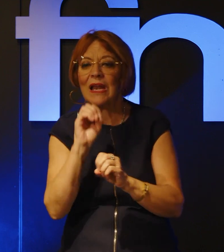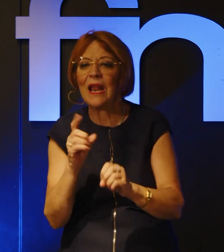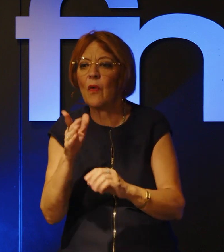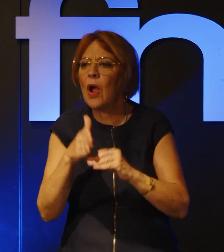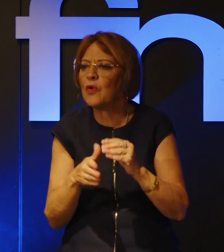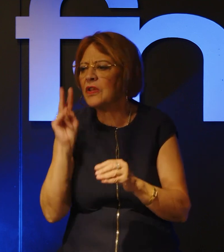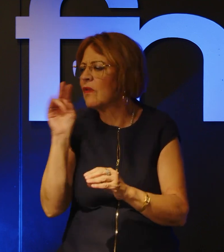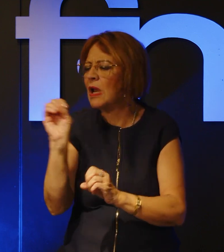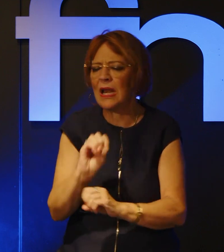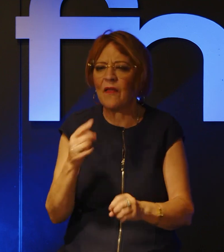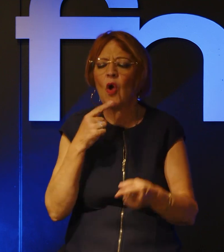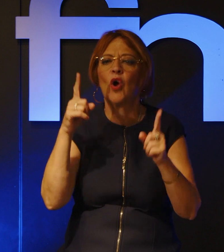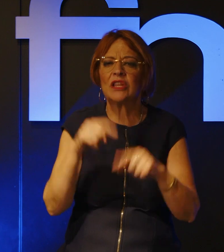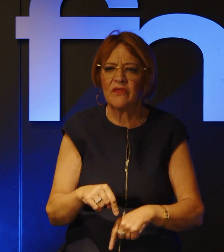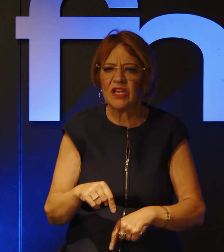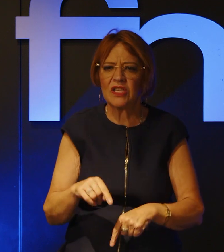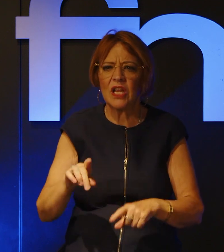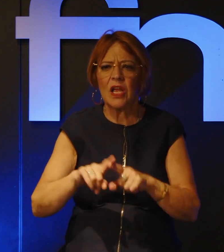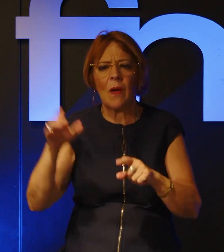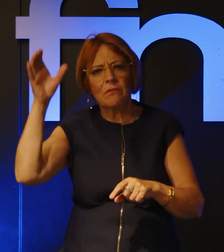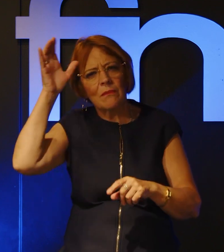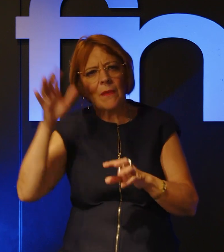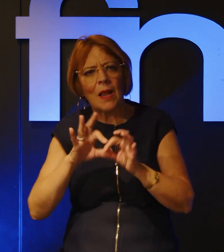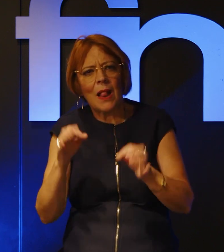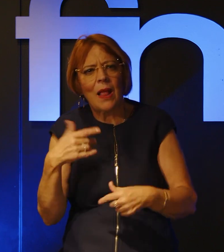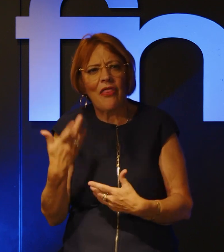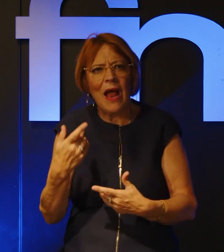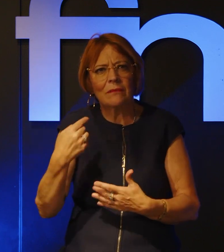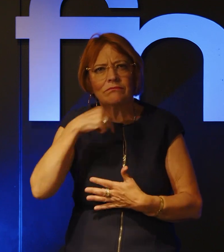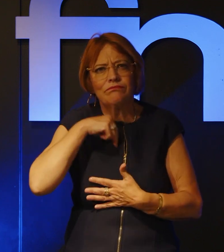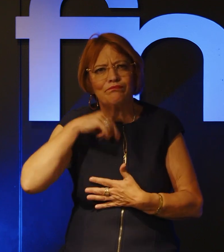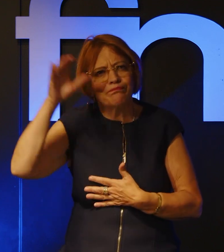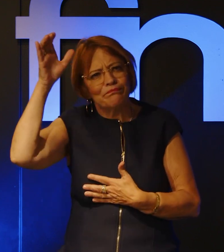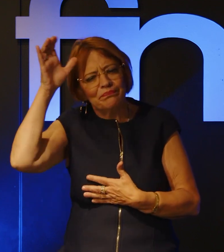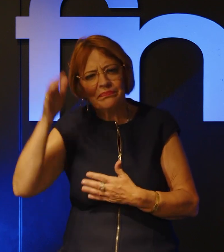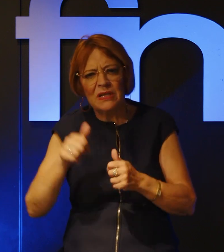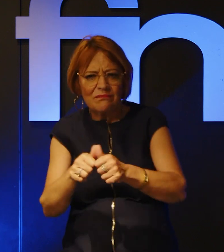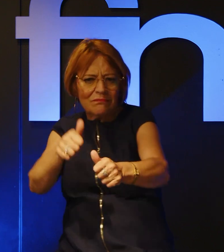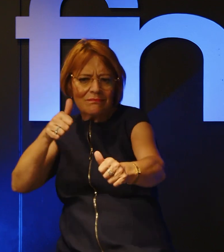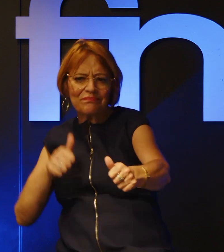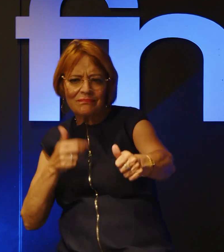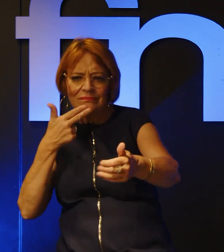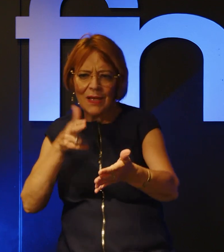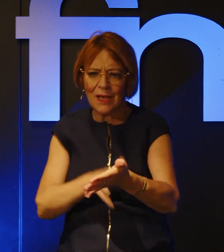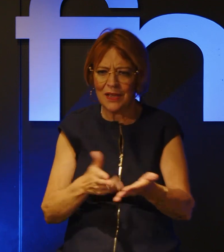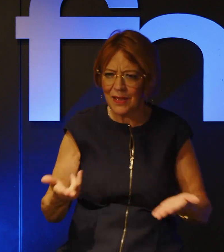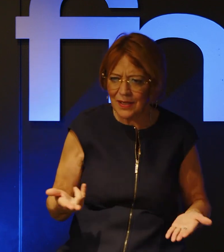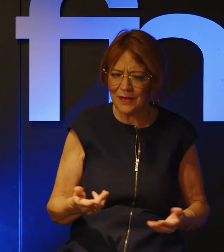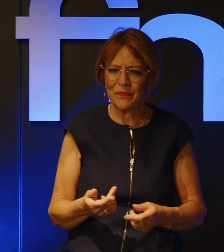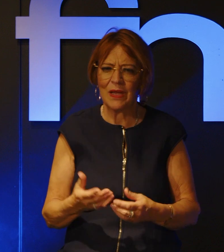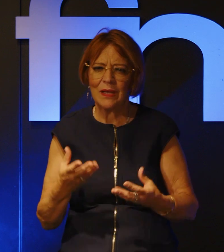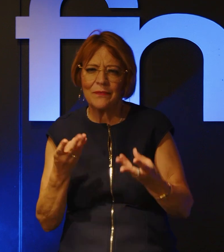a acontecer portanto é voltamos a ter uma intelectualização mas uma intelectualização absolutamente afastada eh de uma